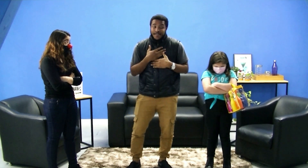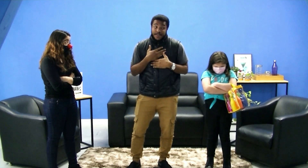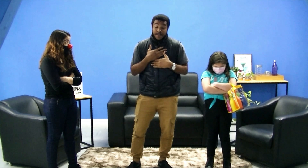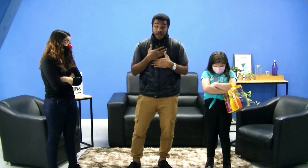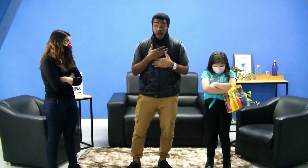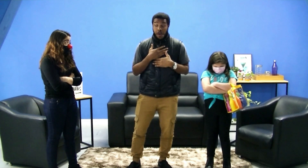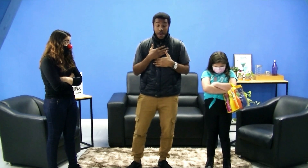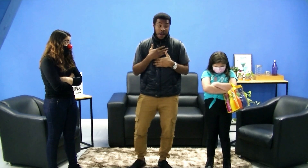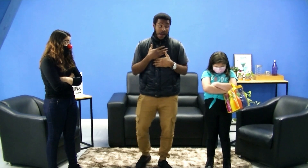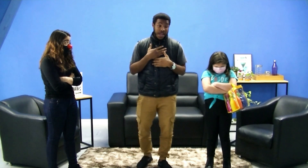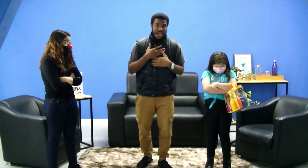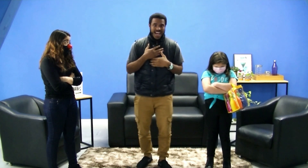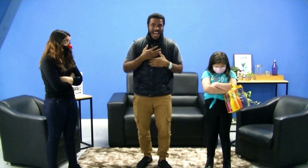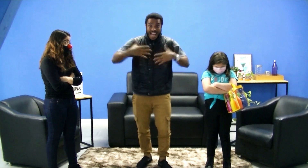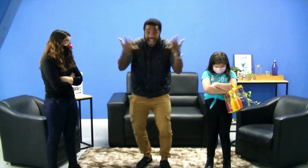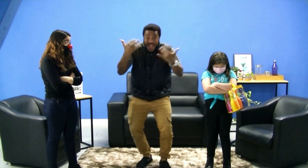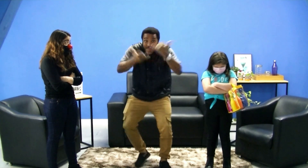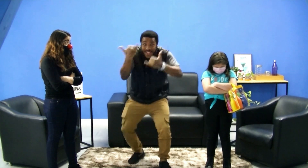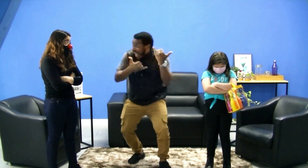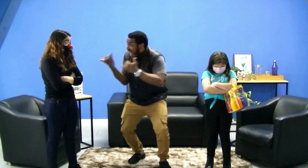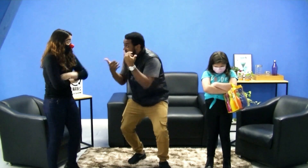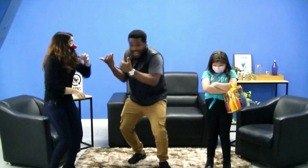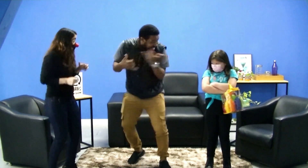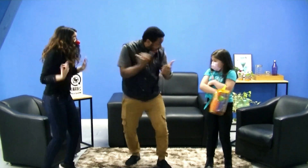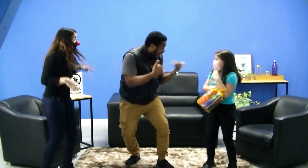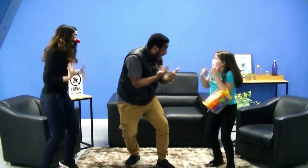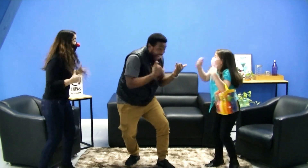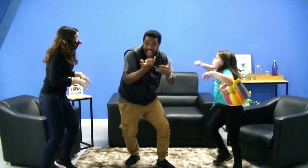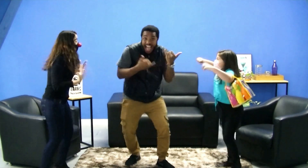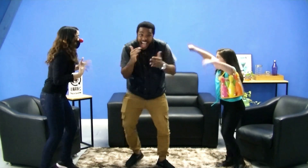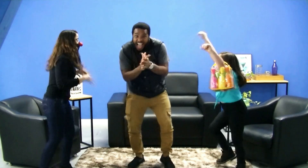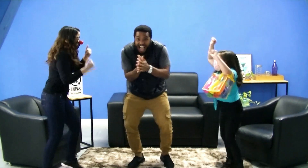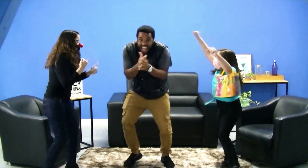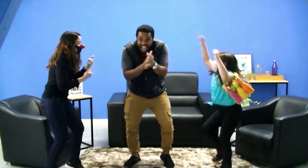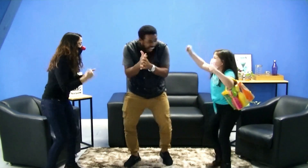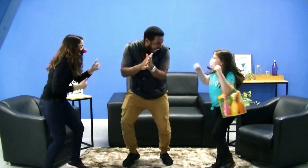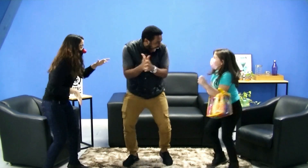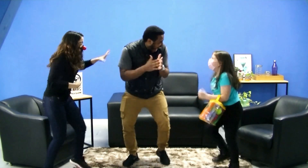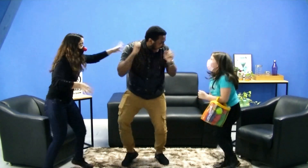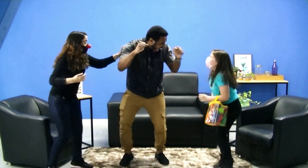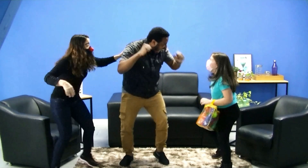tenham gostado. E agora vamos brincar? Aê!